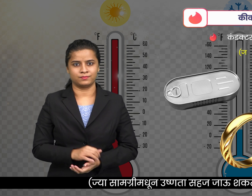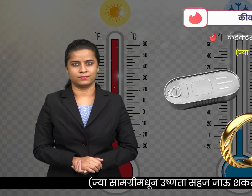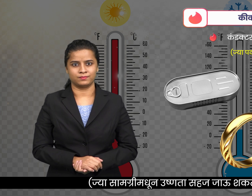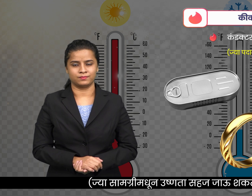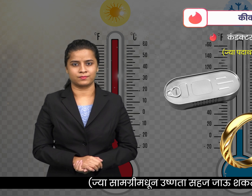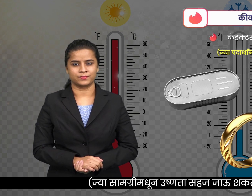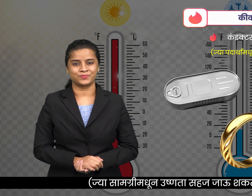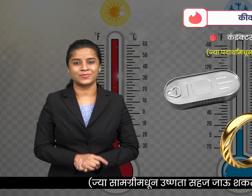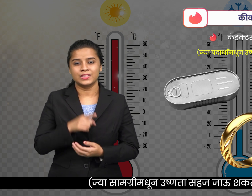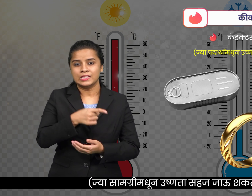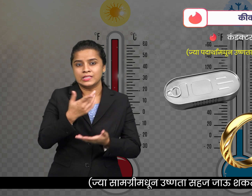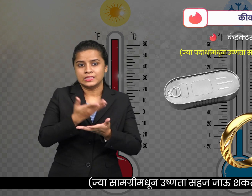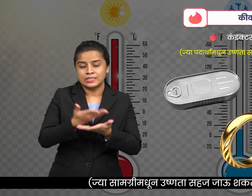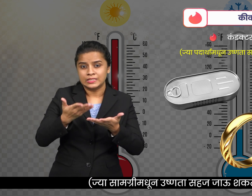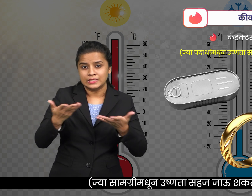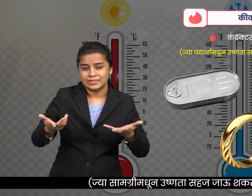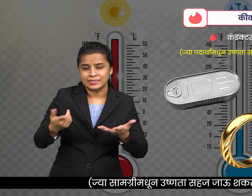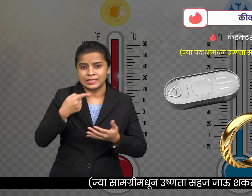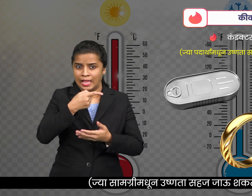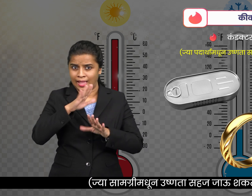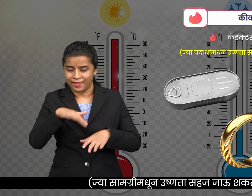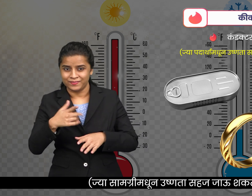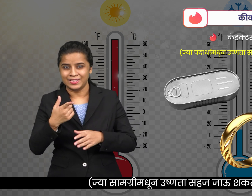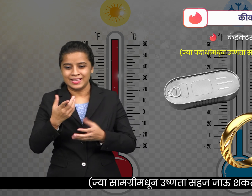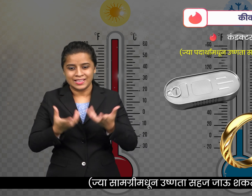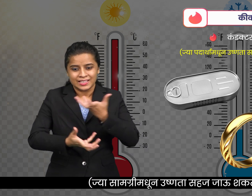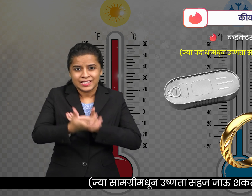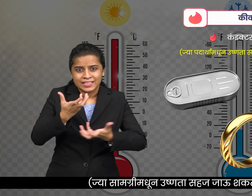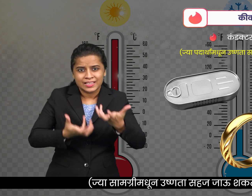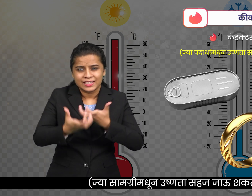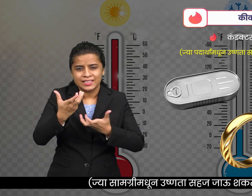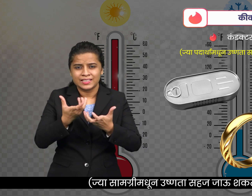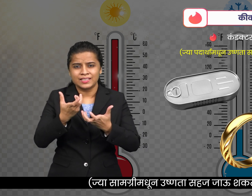ज्या सामग्रीमधून उष्णता सहज जाऊ शकते त्याला कंडक्टर असे म्हणतात.